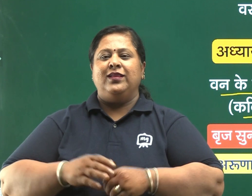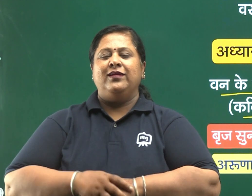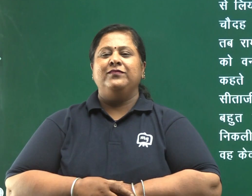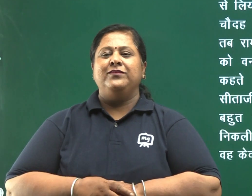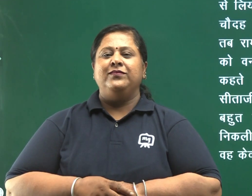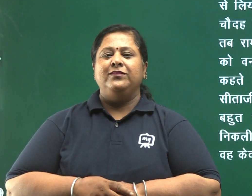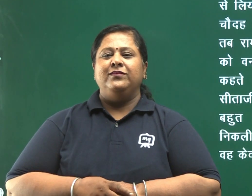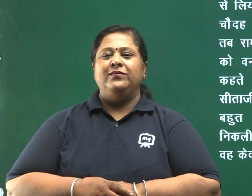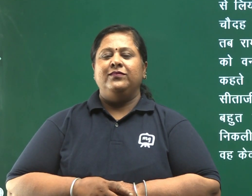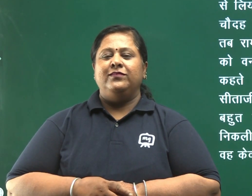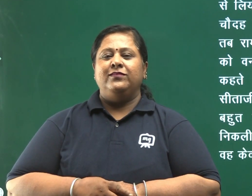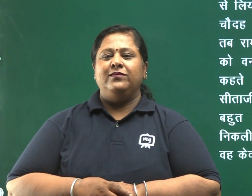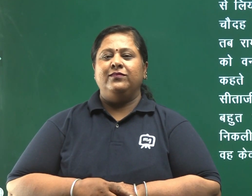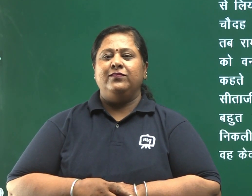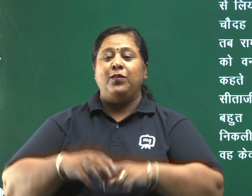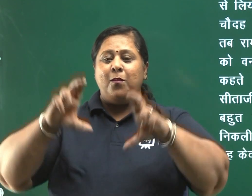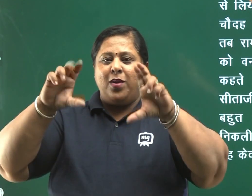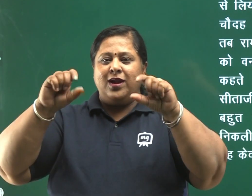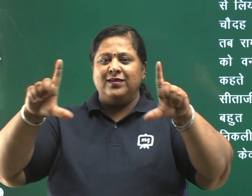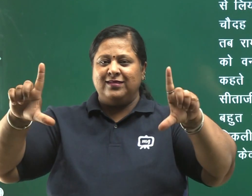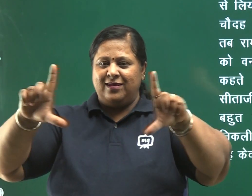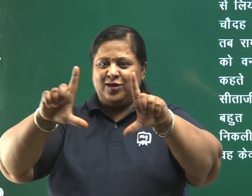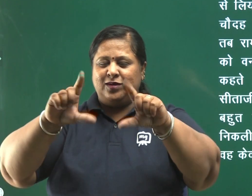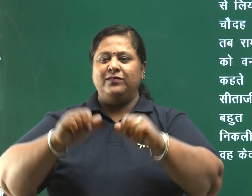हैं। पाठ सारांश।